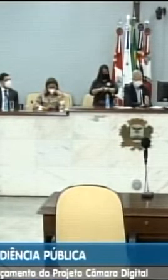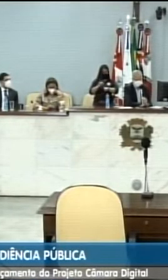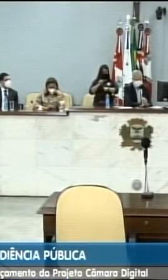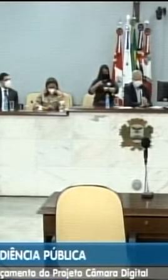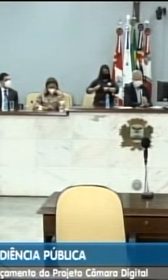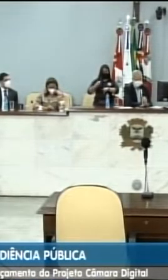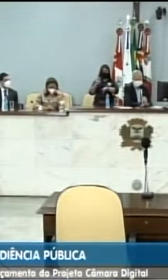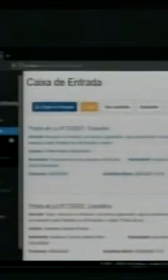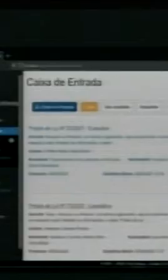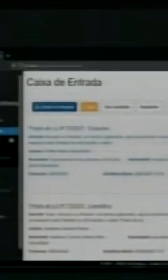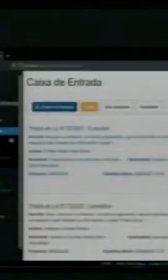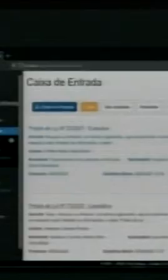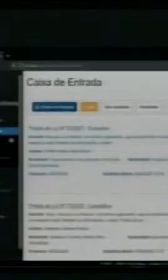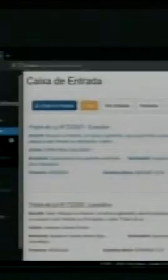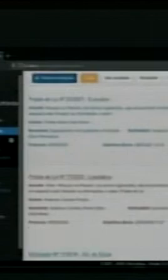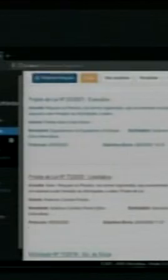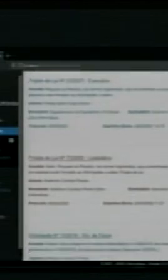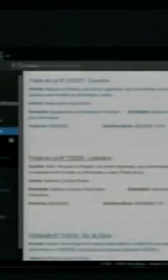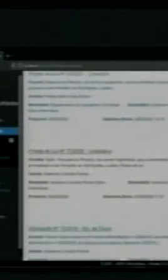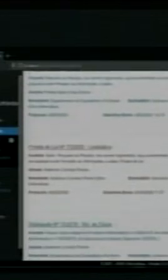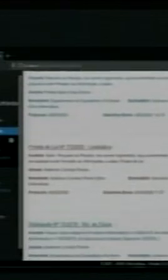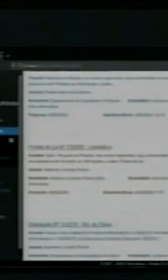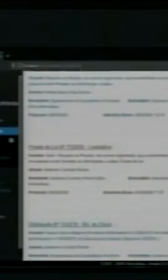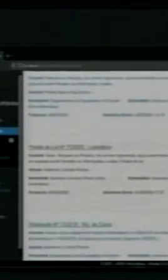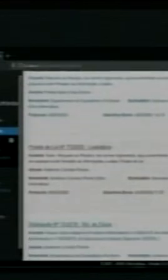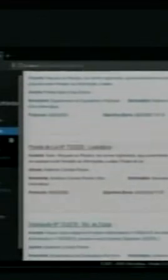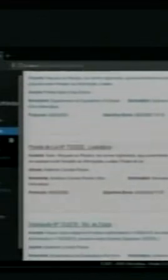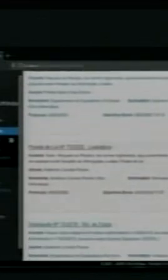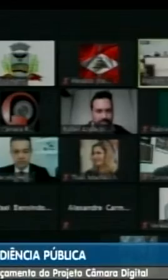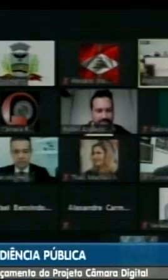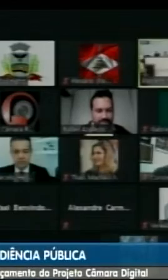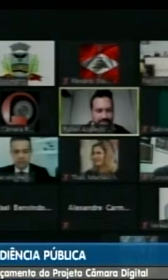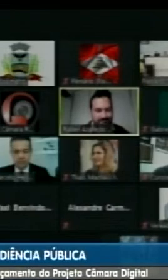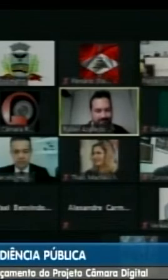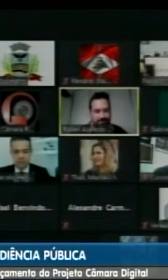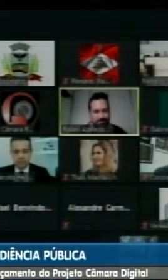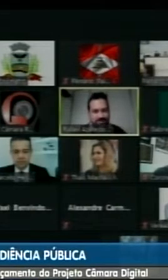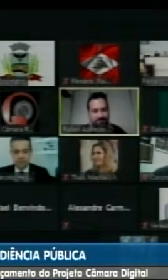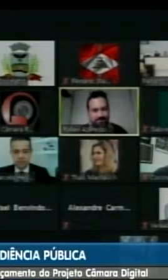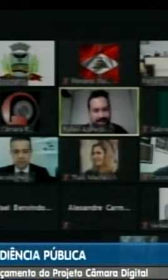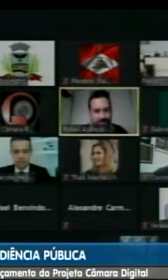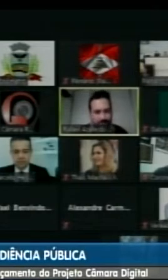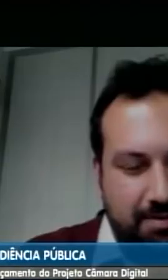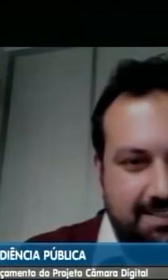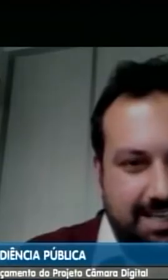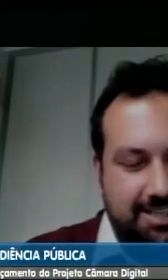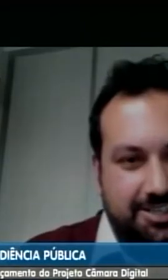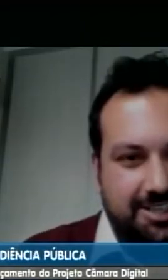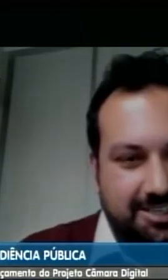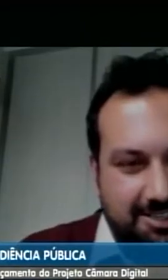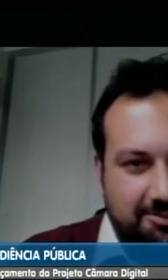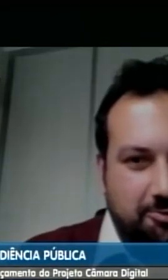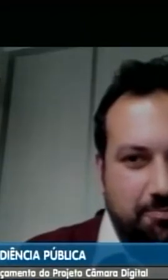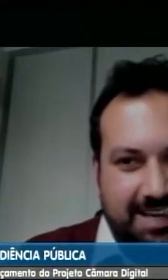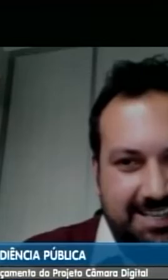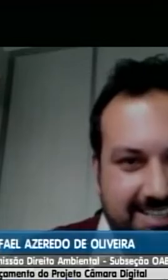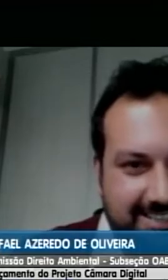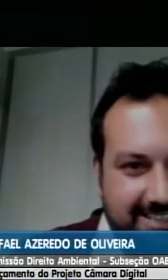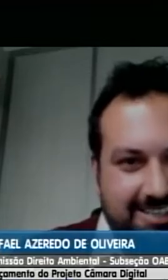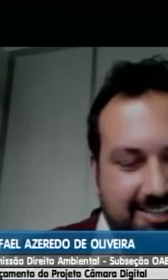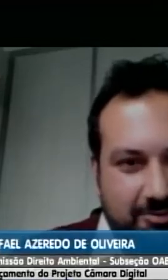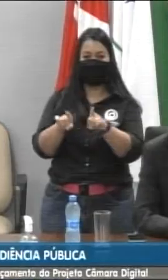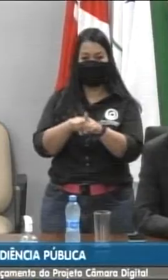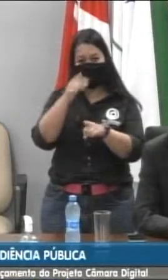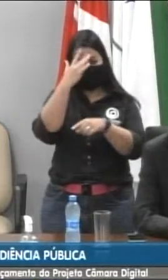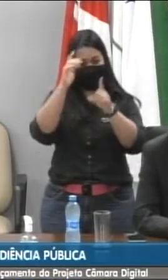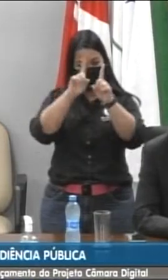foram tomadas, como a implantação do Câmara Digital, projeto revolucionário e inovador que vai pôr fim